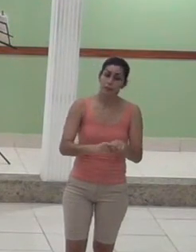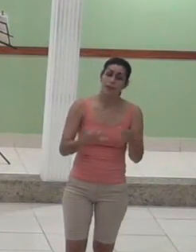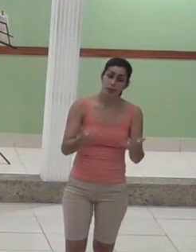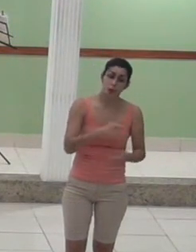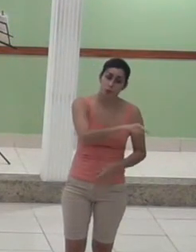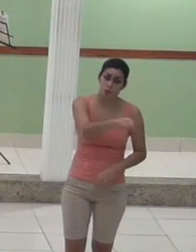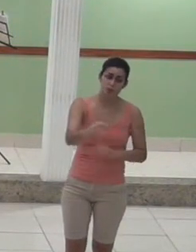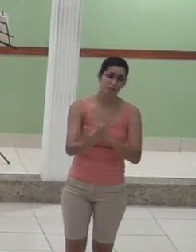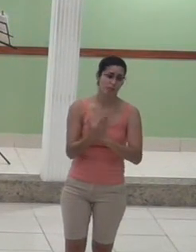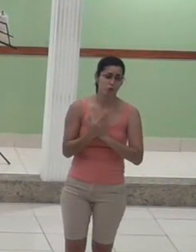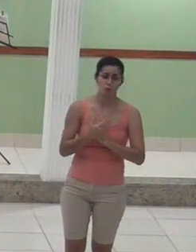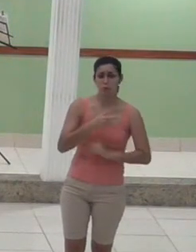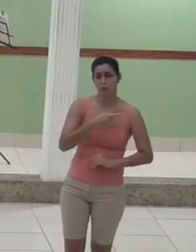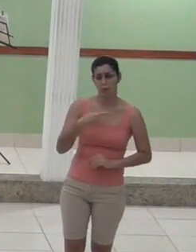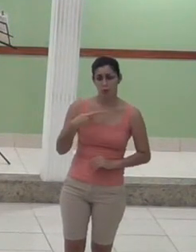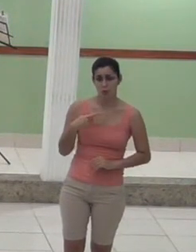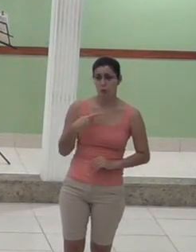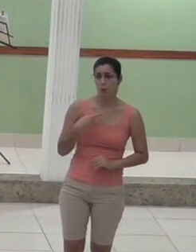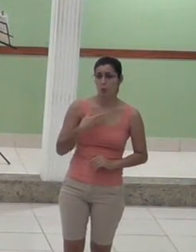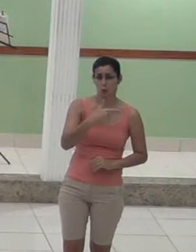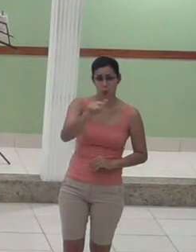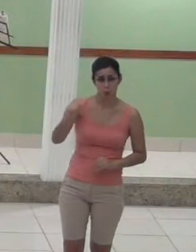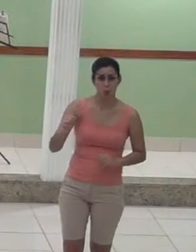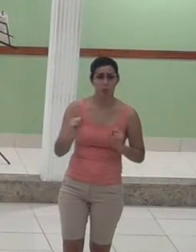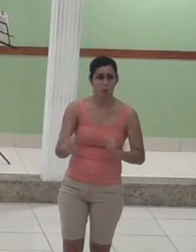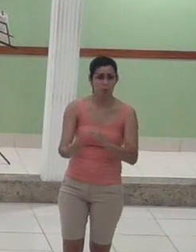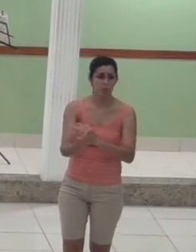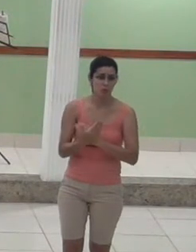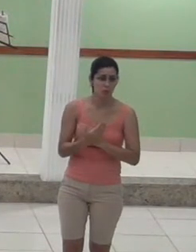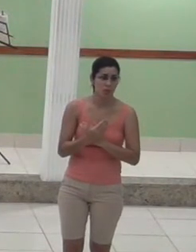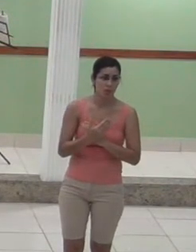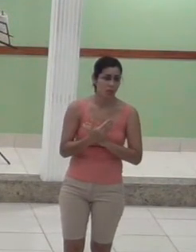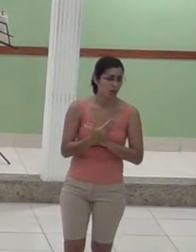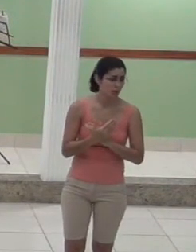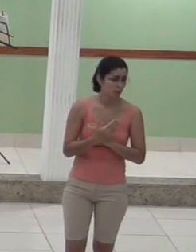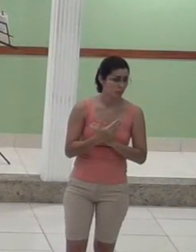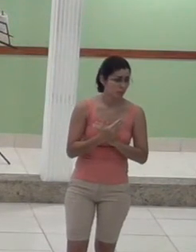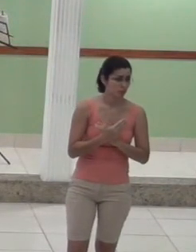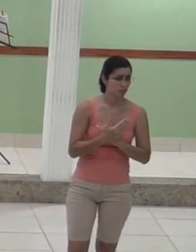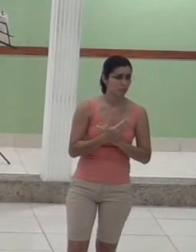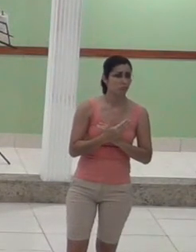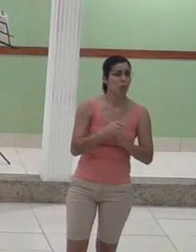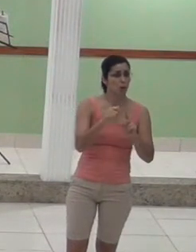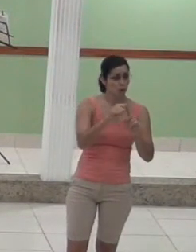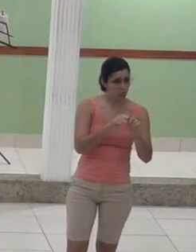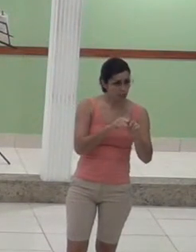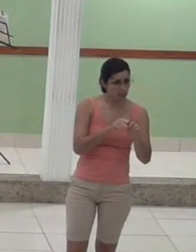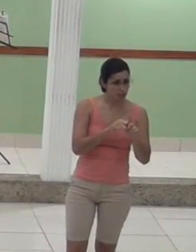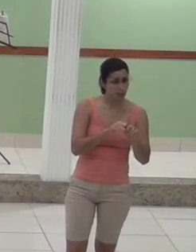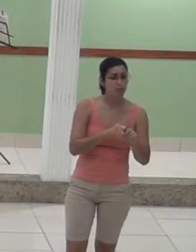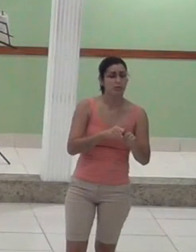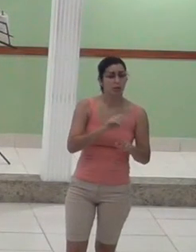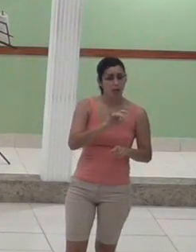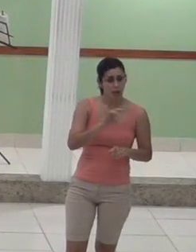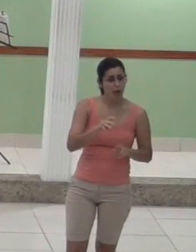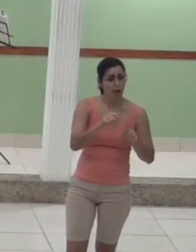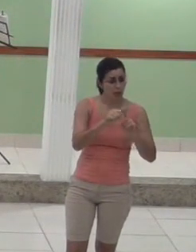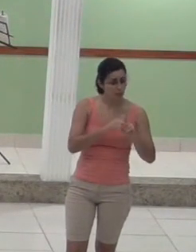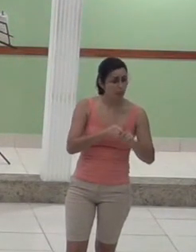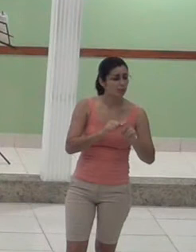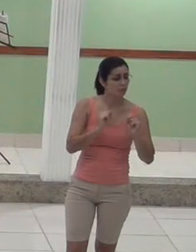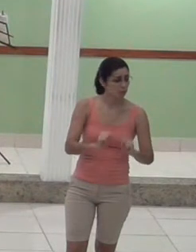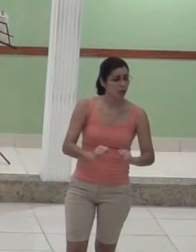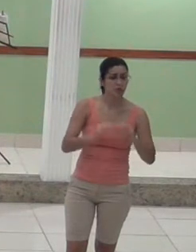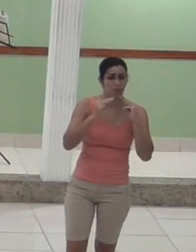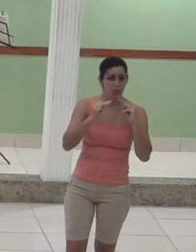pastores, né, para cada mês um levar uma mensagem. Eu faço questão disso, eu gosto de